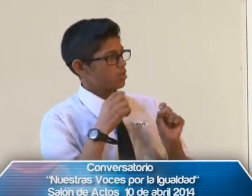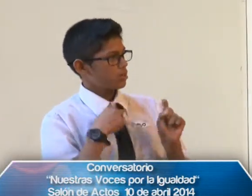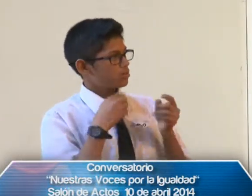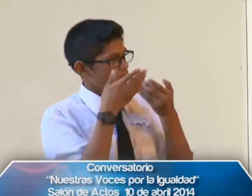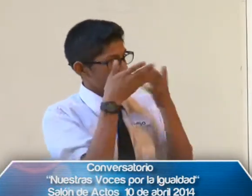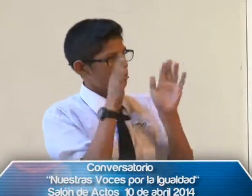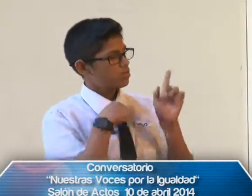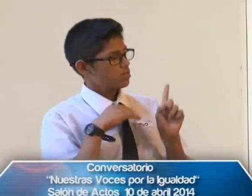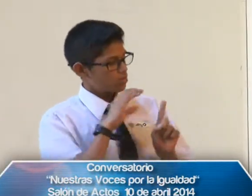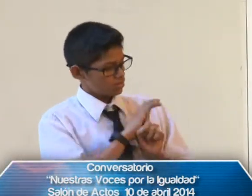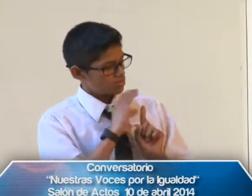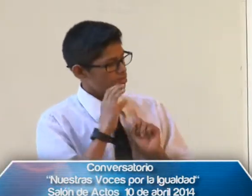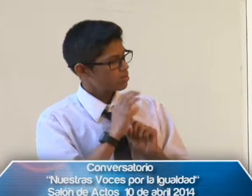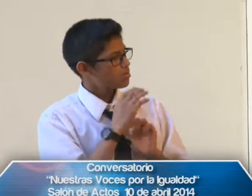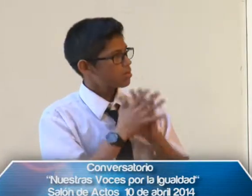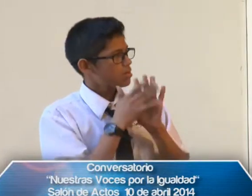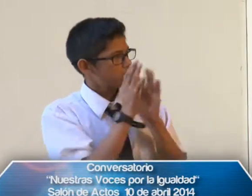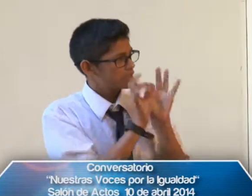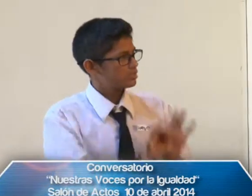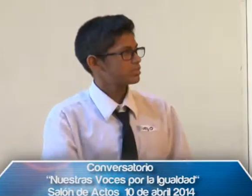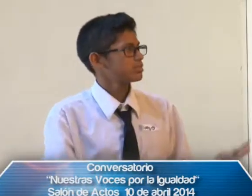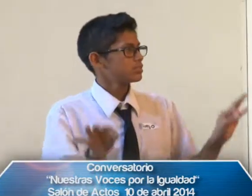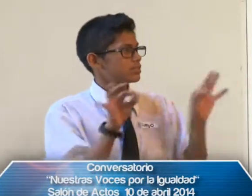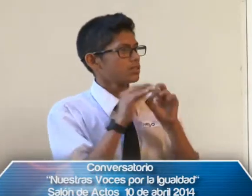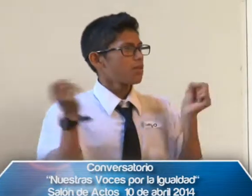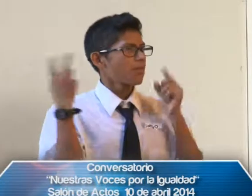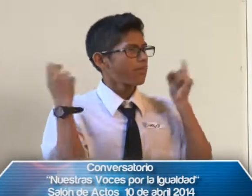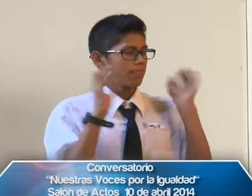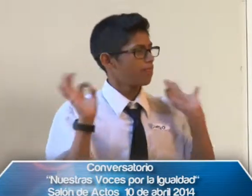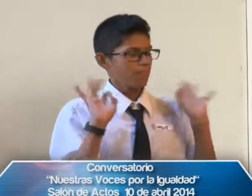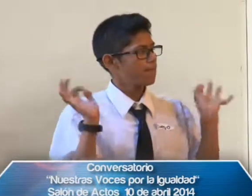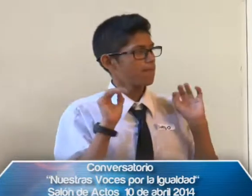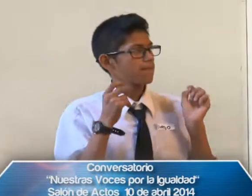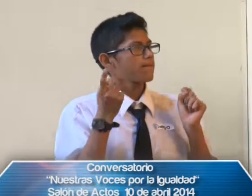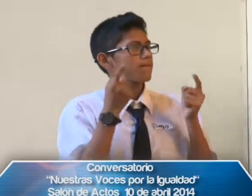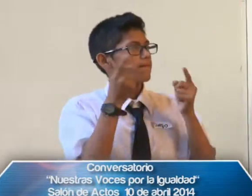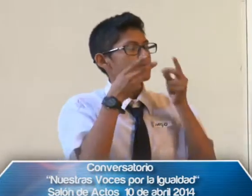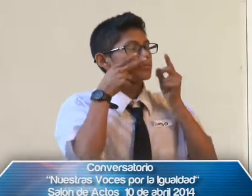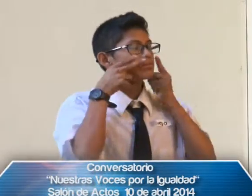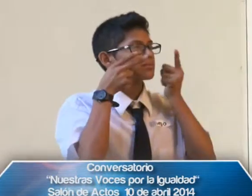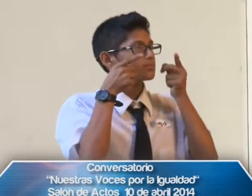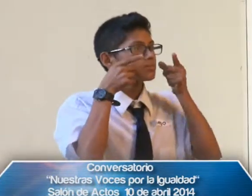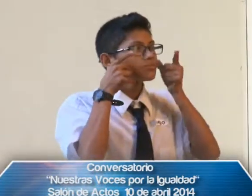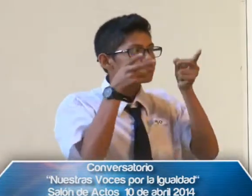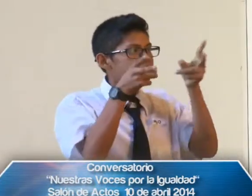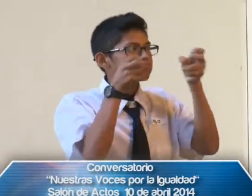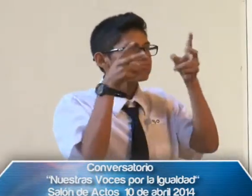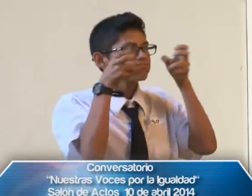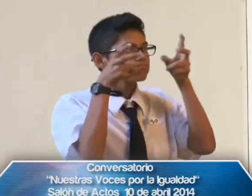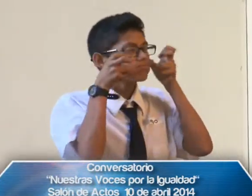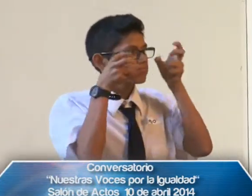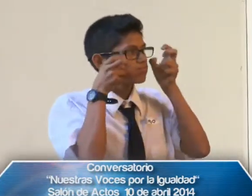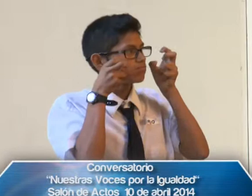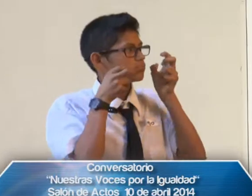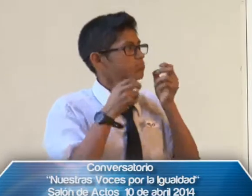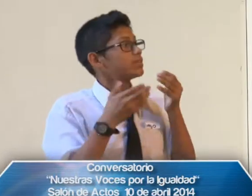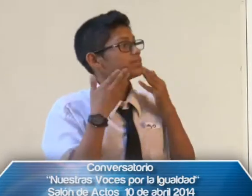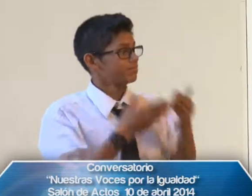que queremos que entiendan las personas de la ciudad que nosotros los sordos tenemos las capacidades para aprender todo que conozcan sobre la lengua de señas